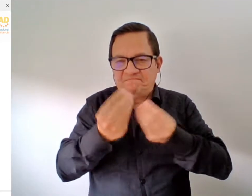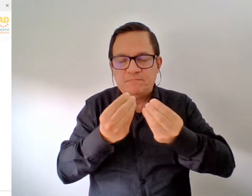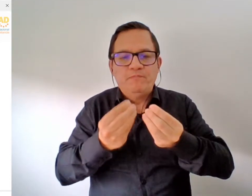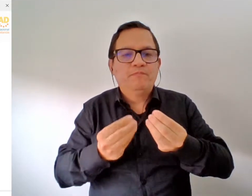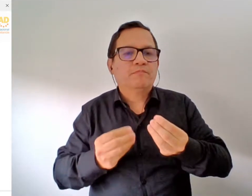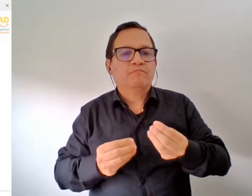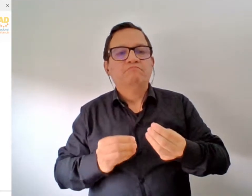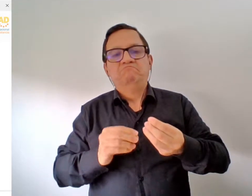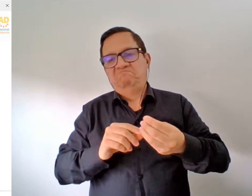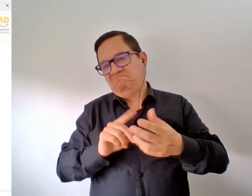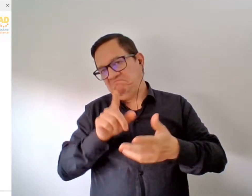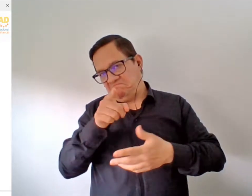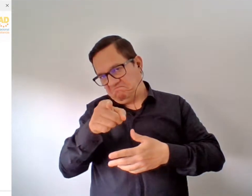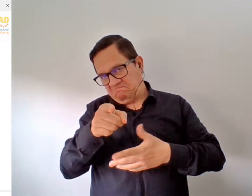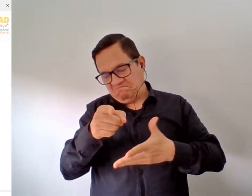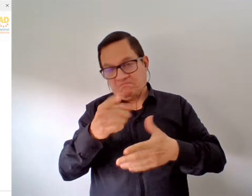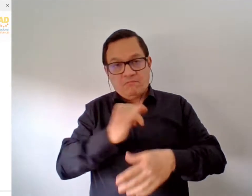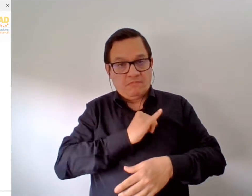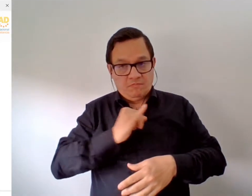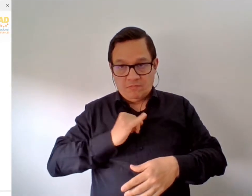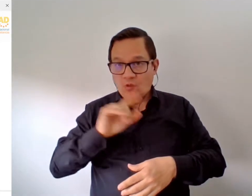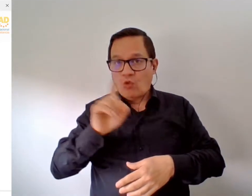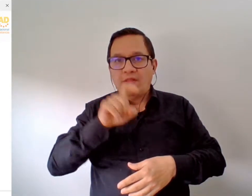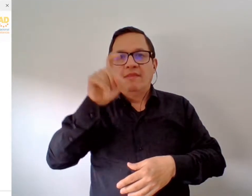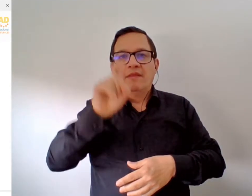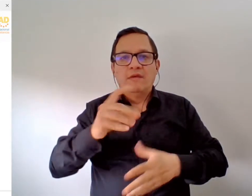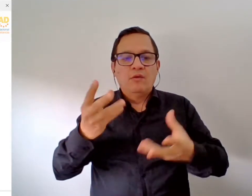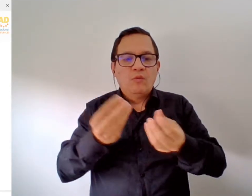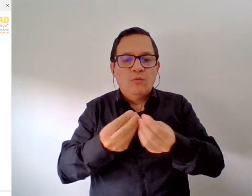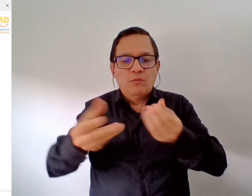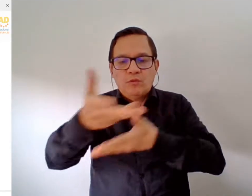de actividad, en grupo colaborativo.